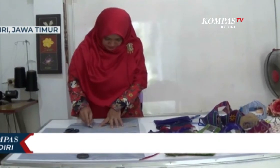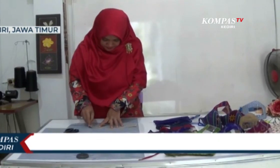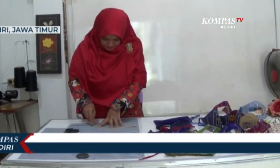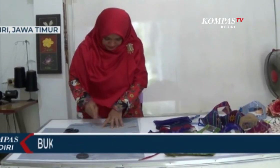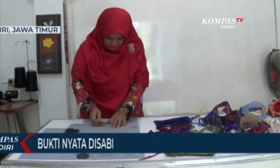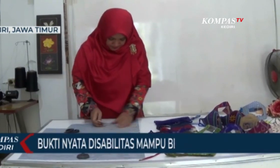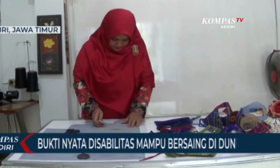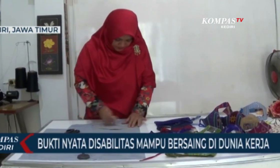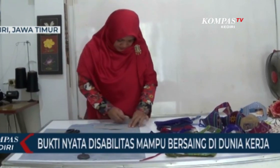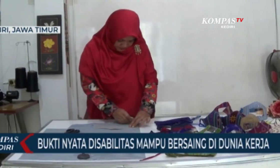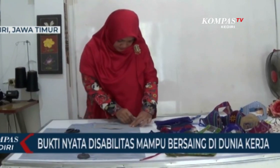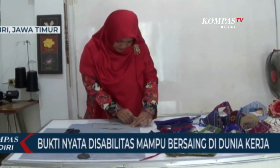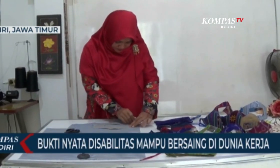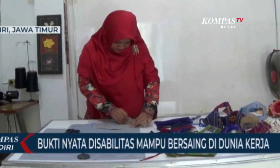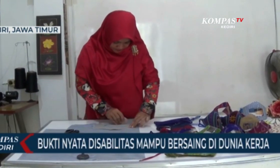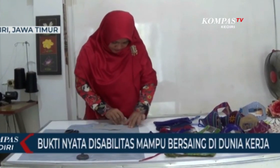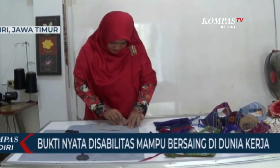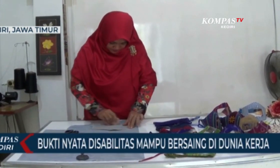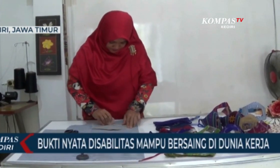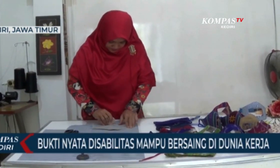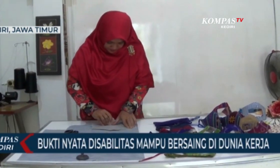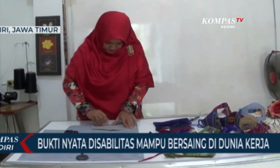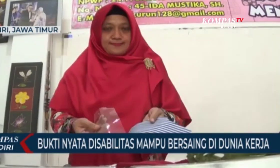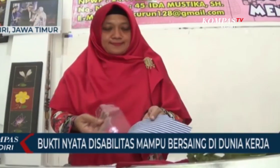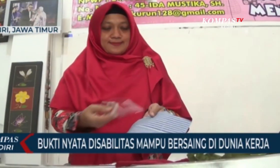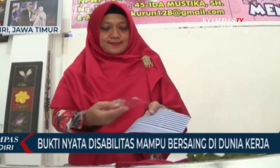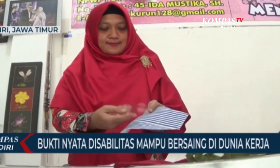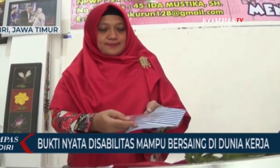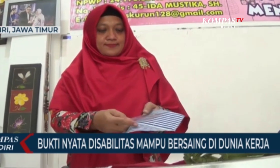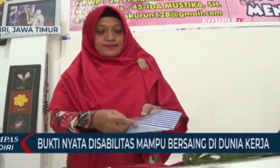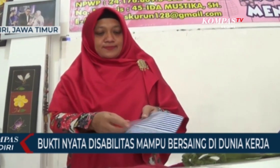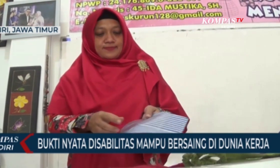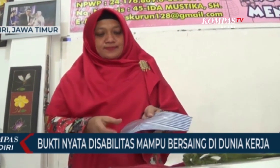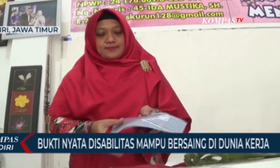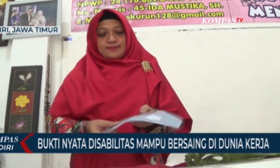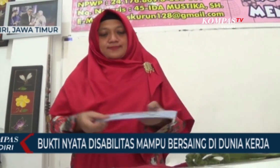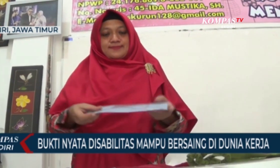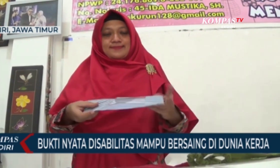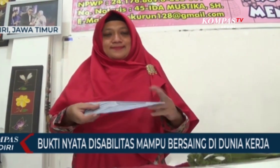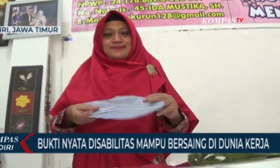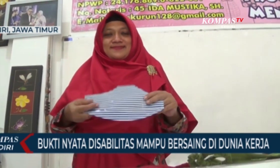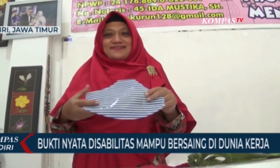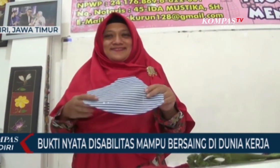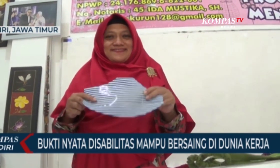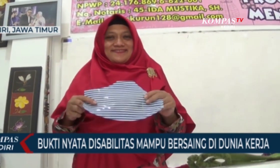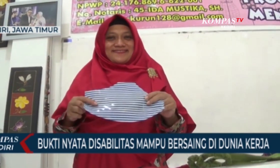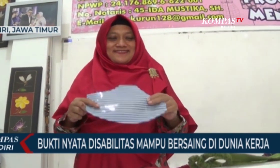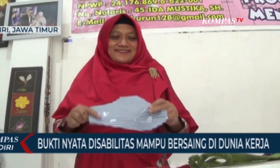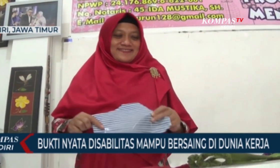Hai kemauan yang tinggi serta besarnya kesabaran yang dimiliki membuat usaha Yuyun kini berkembang pesat usahanya kini mampu